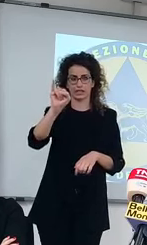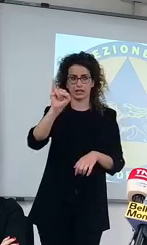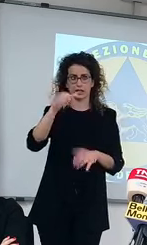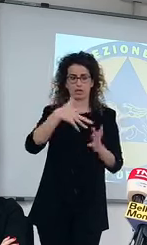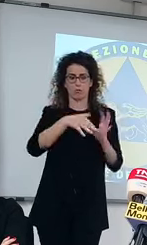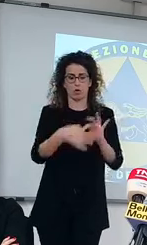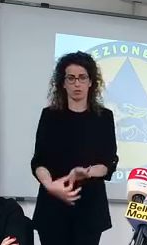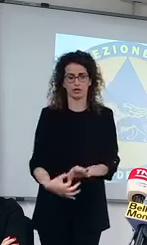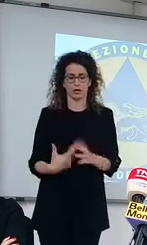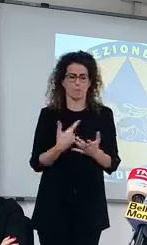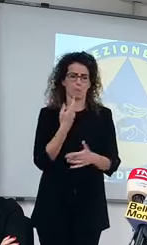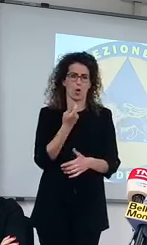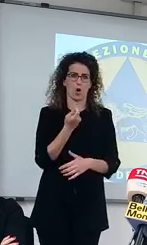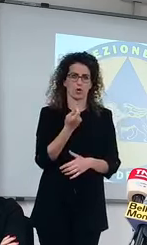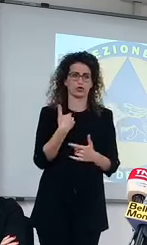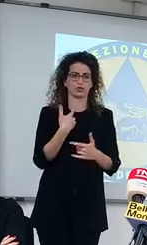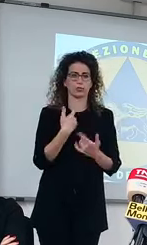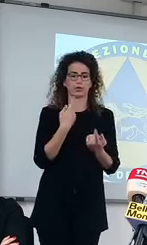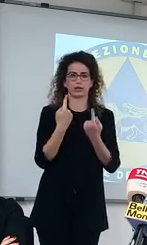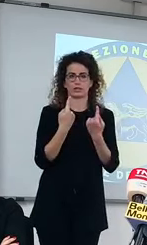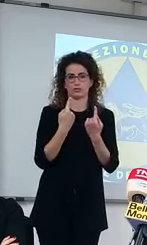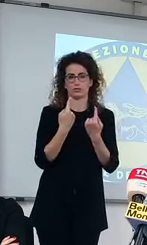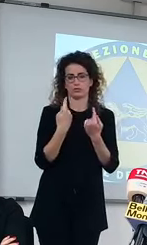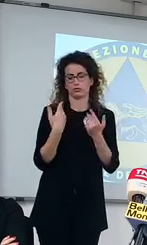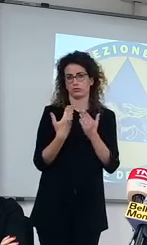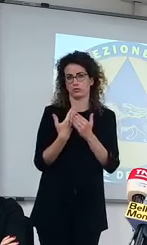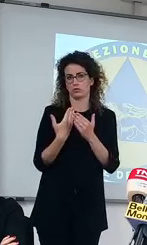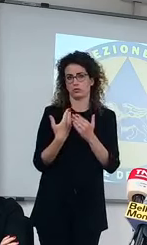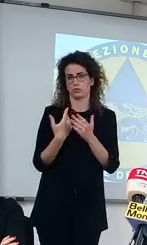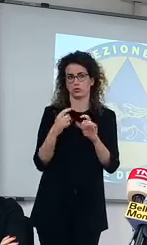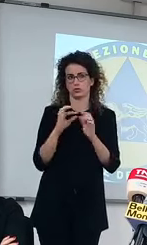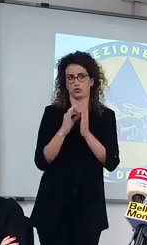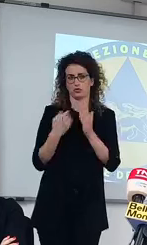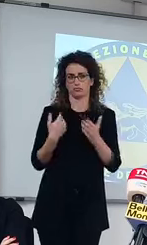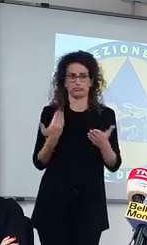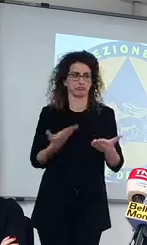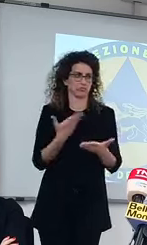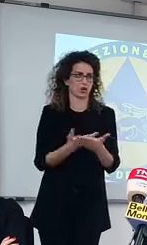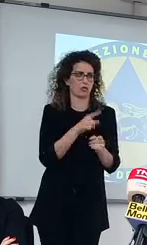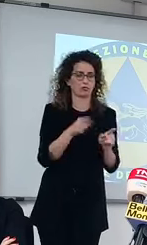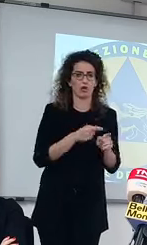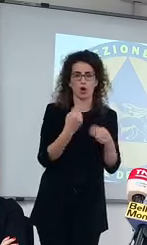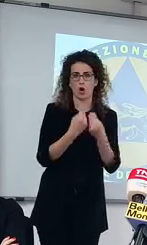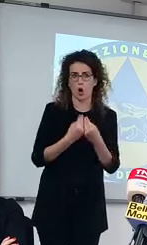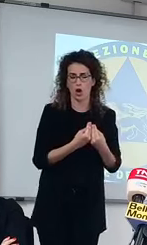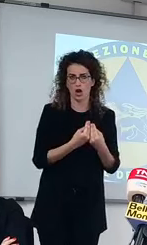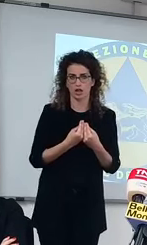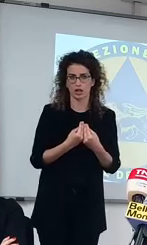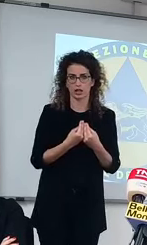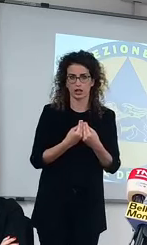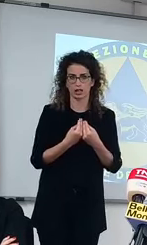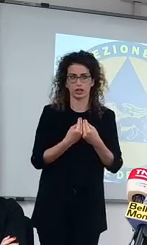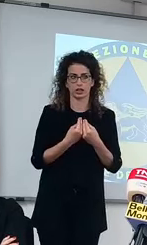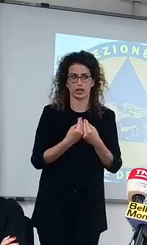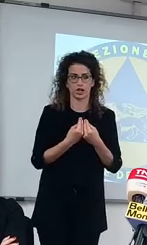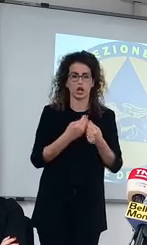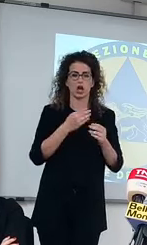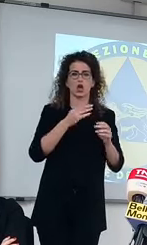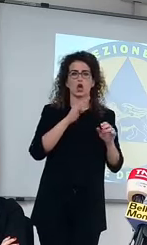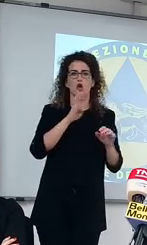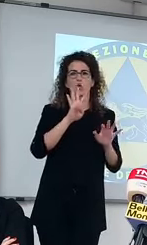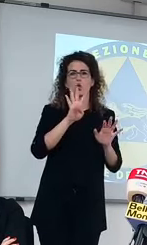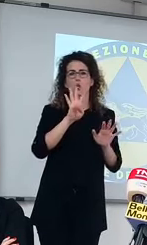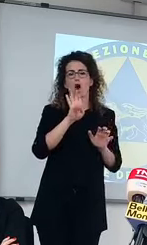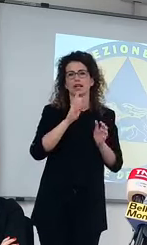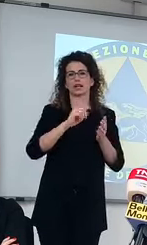ai fatti di cronaca che ci sono stati riportati da voi, dai vostri colleghi, ne viene fuori che rapportati agli oltre 40 milioni di vaccini